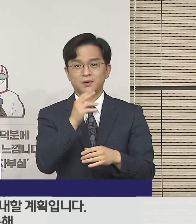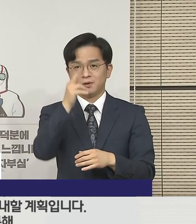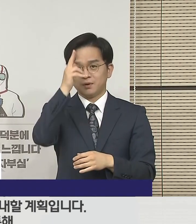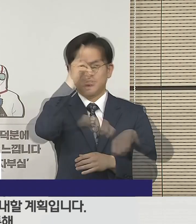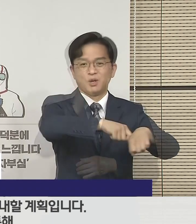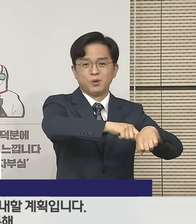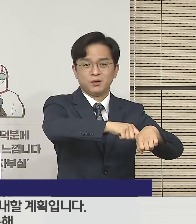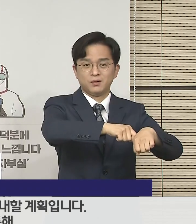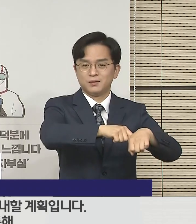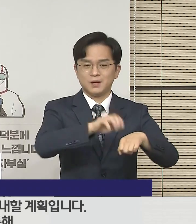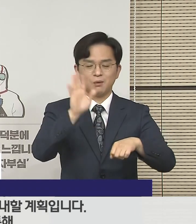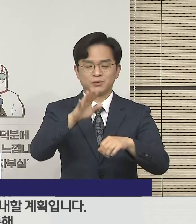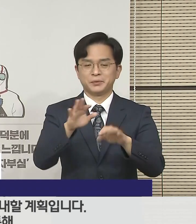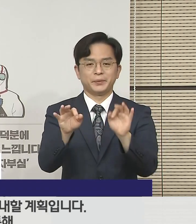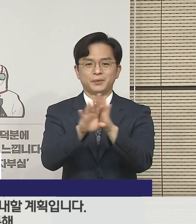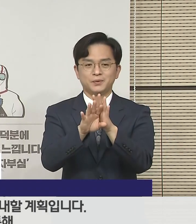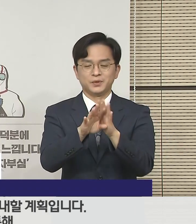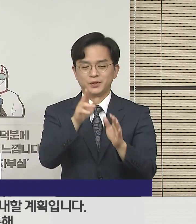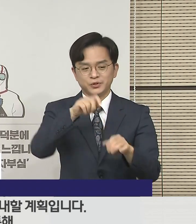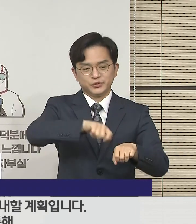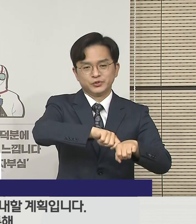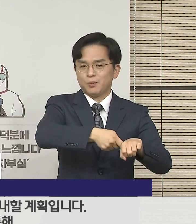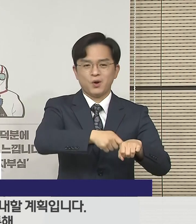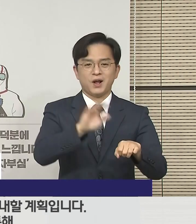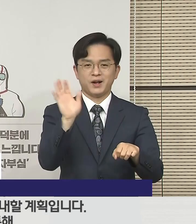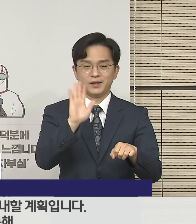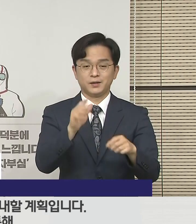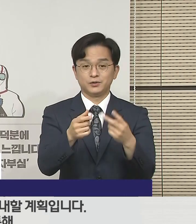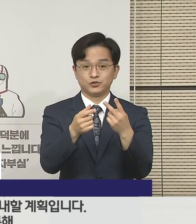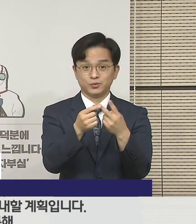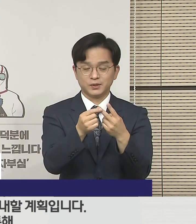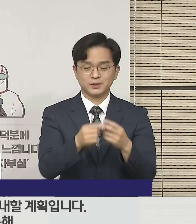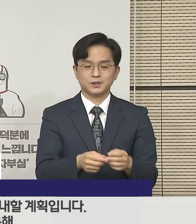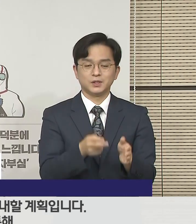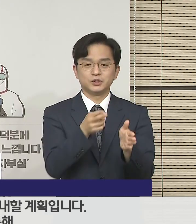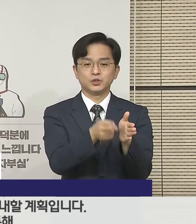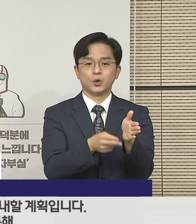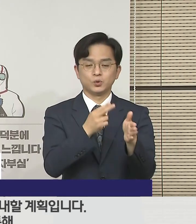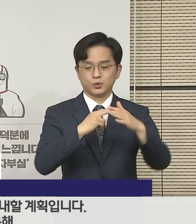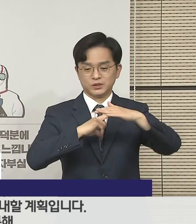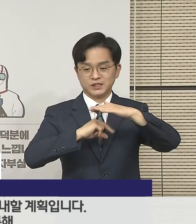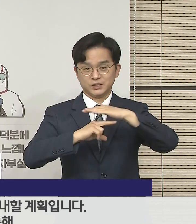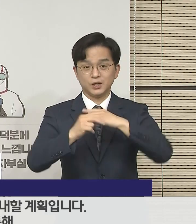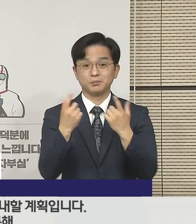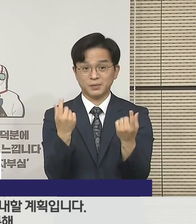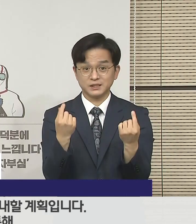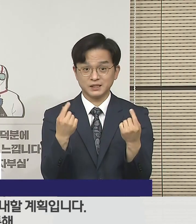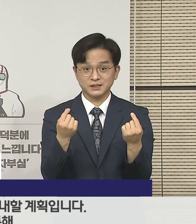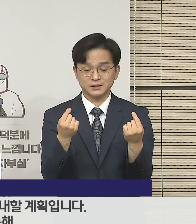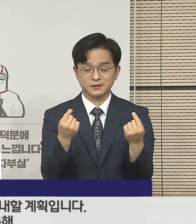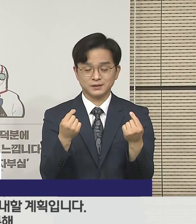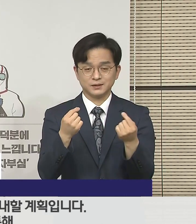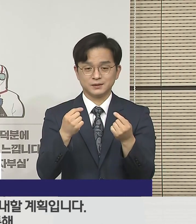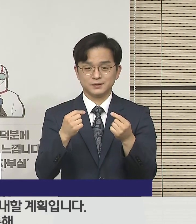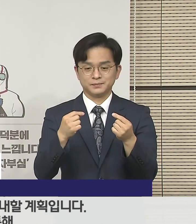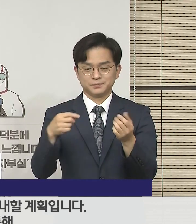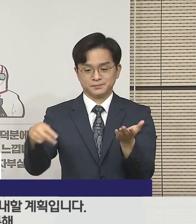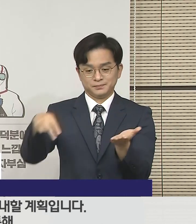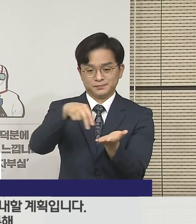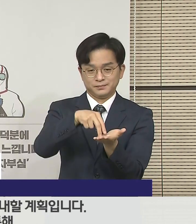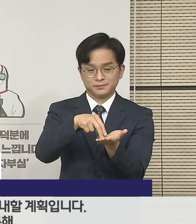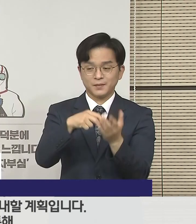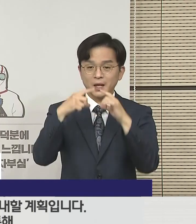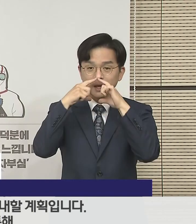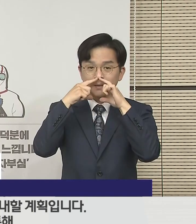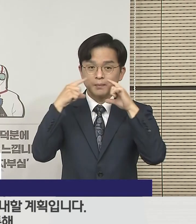안내할 계획입니다. 아울러 철도 및 도시 철도에서도 유권 해석을 통해 마스크 미착용 승객에 대해